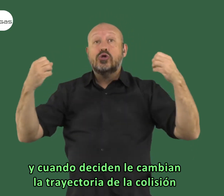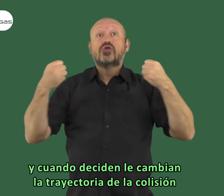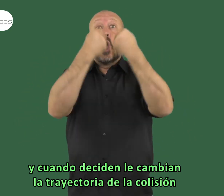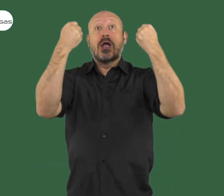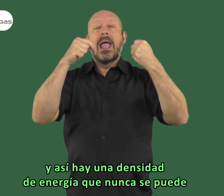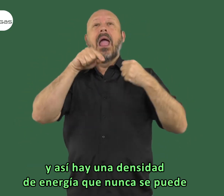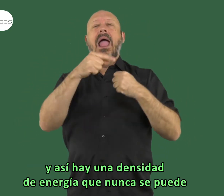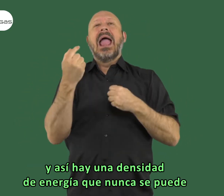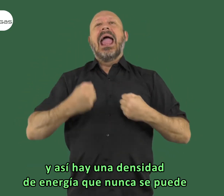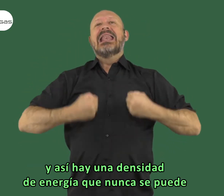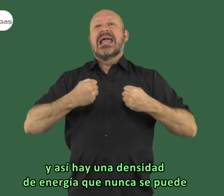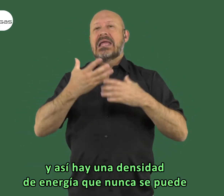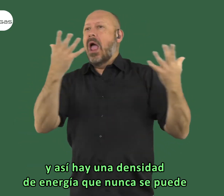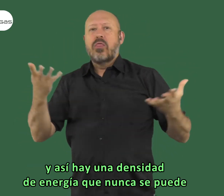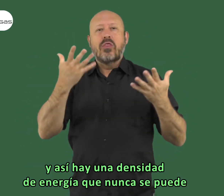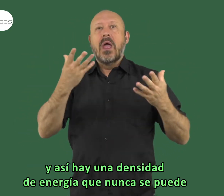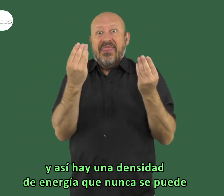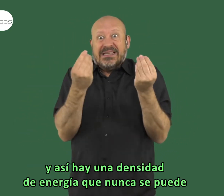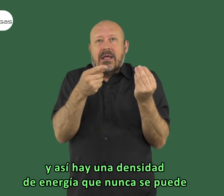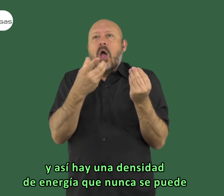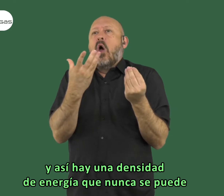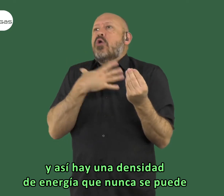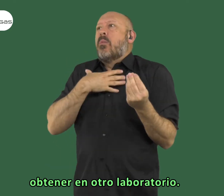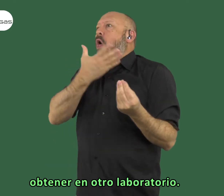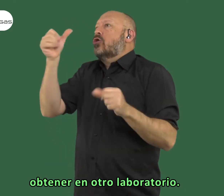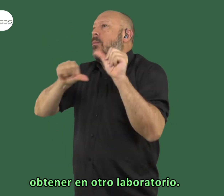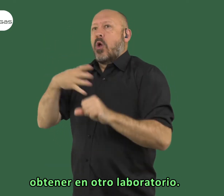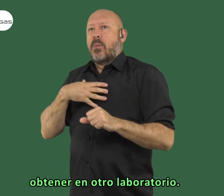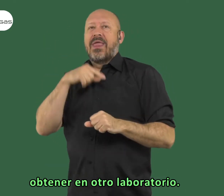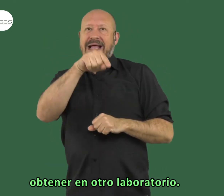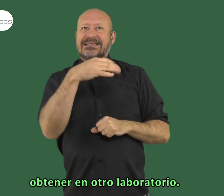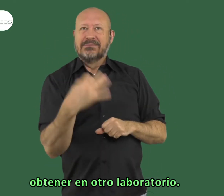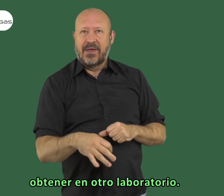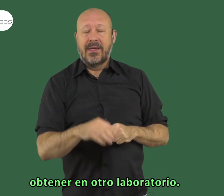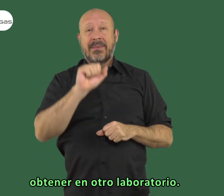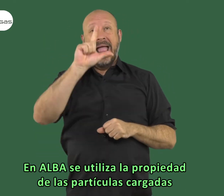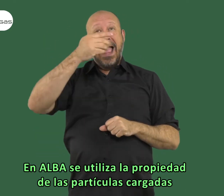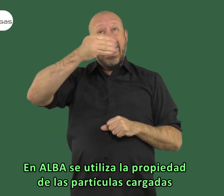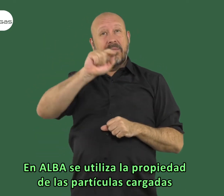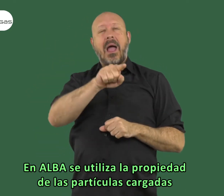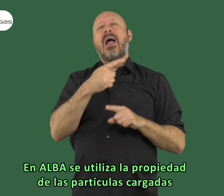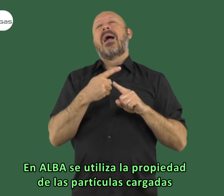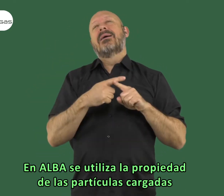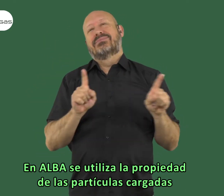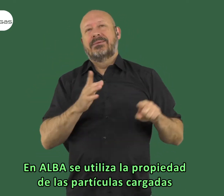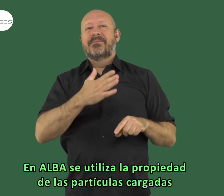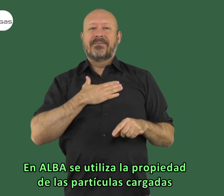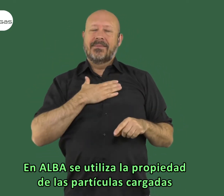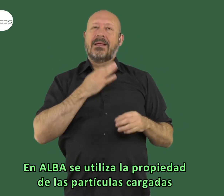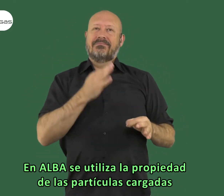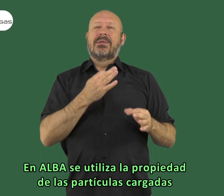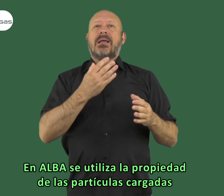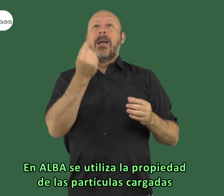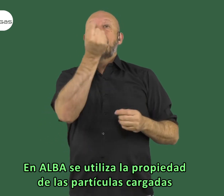de la colisión. Hay una densidad de energía que nunca se puede obtener en otro laboratorio. En ALBA se disfruta